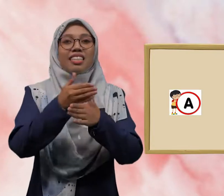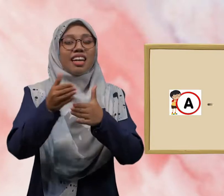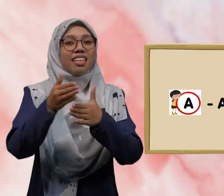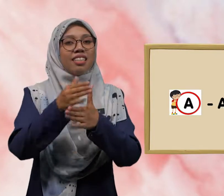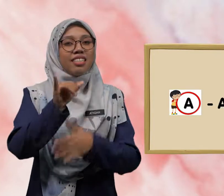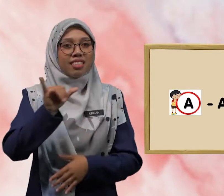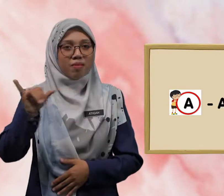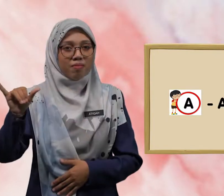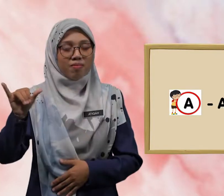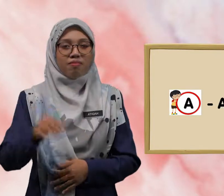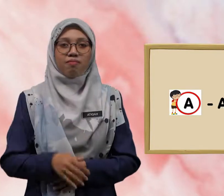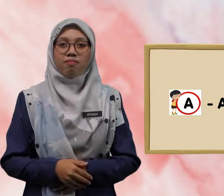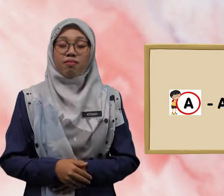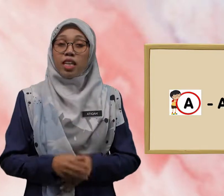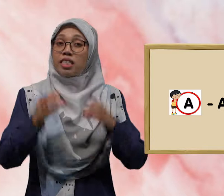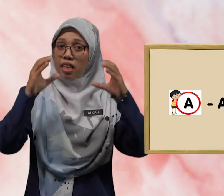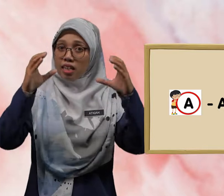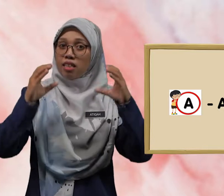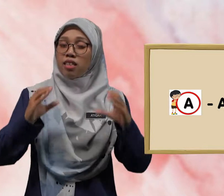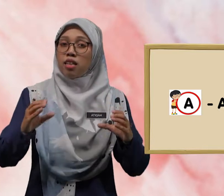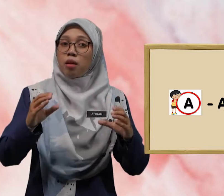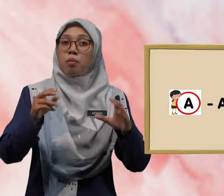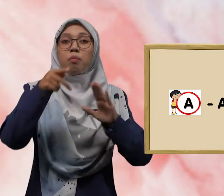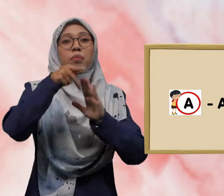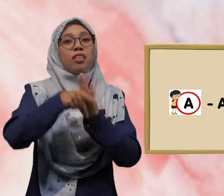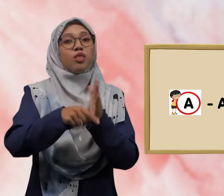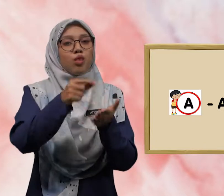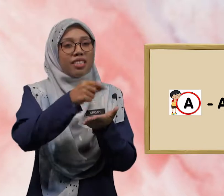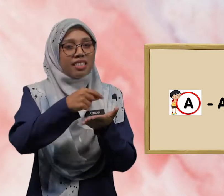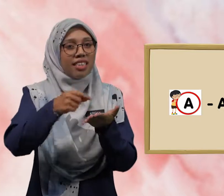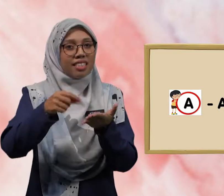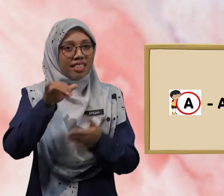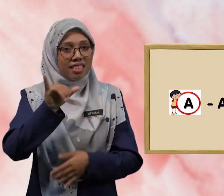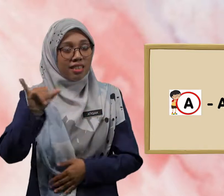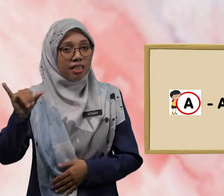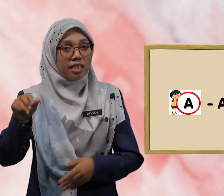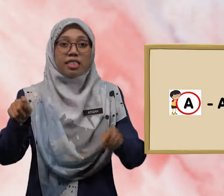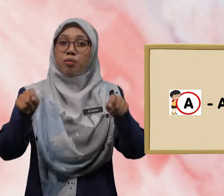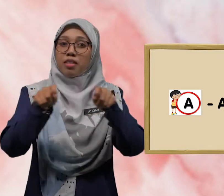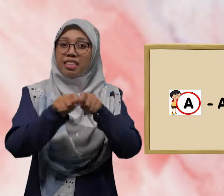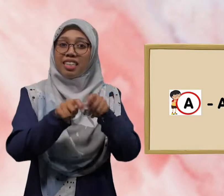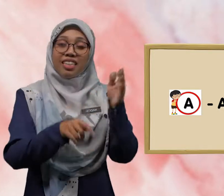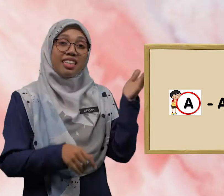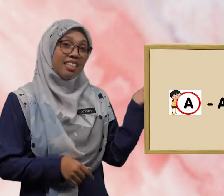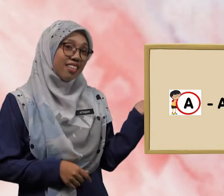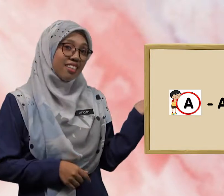antaranya cara penulisannya seperti ini